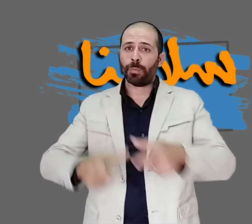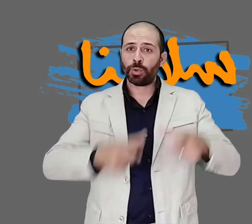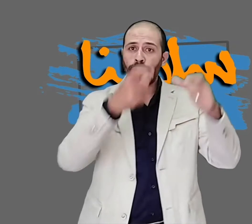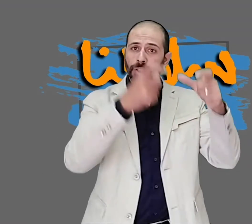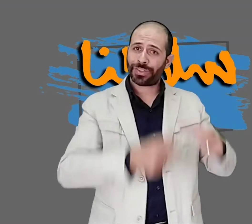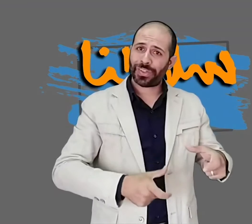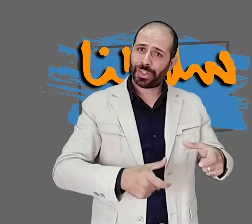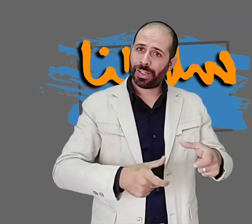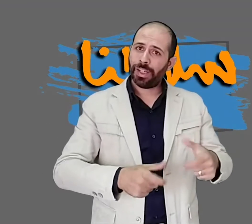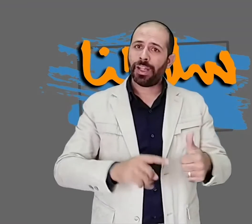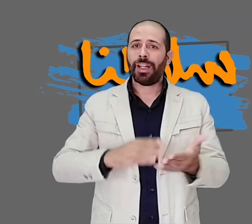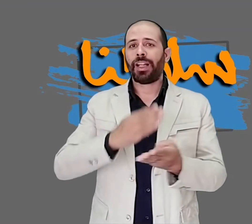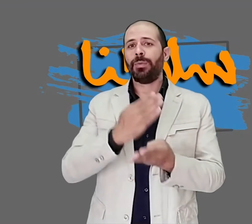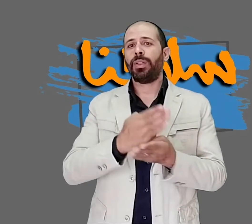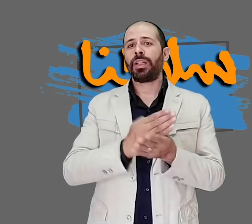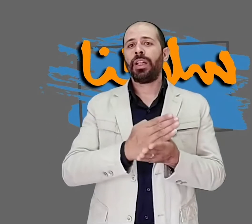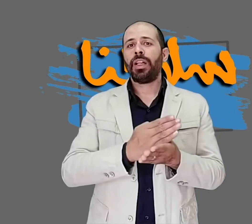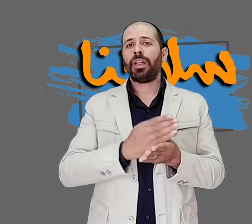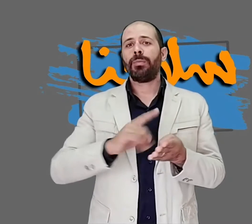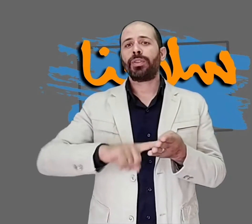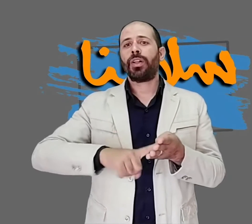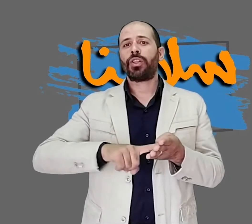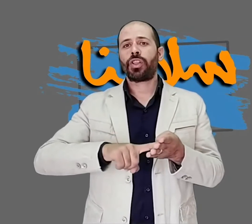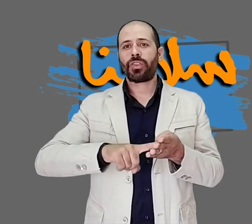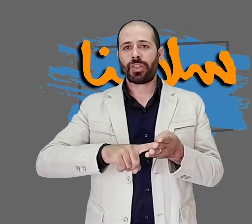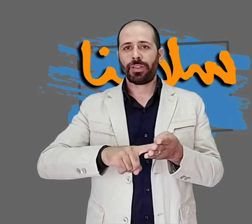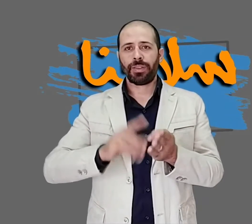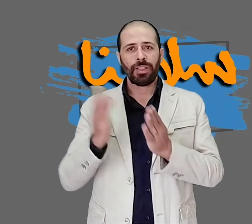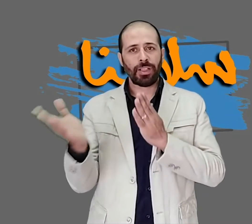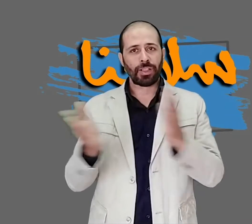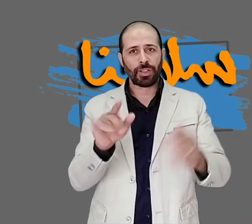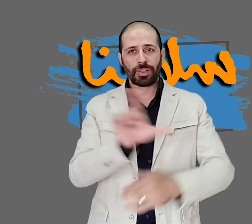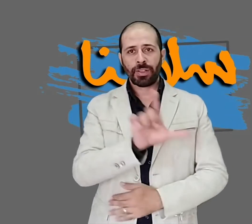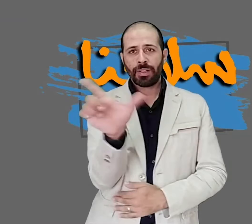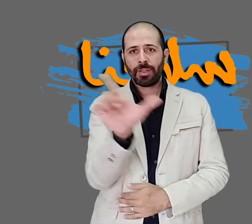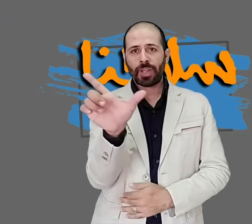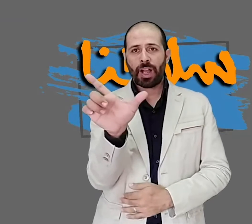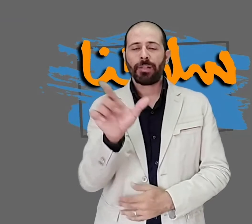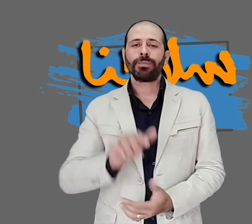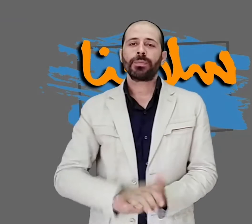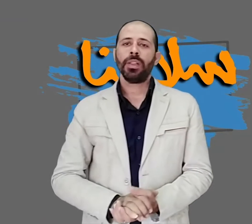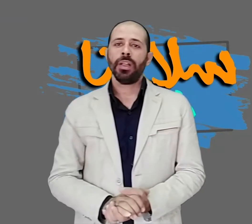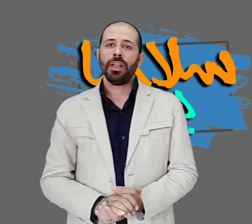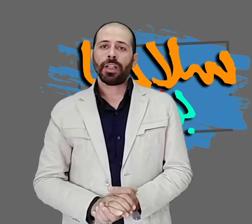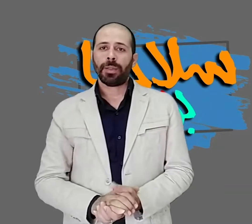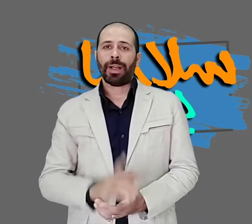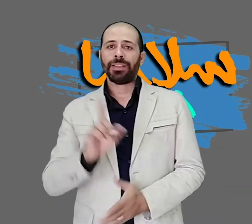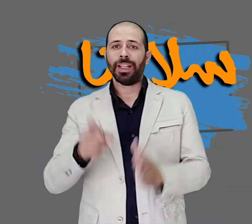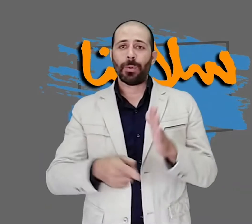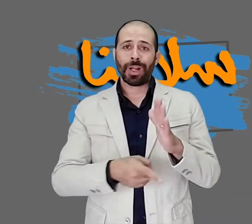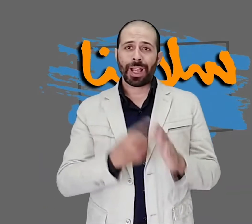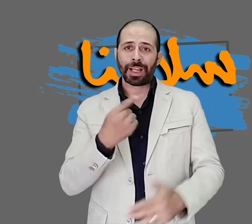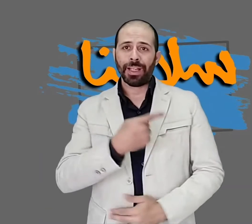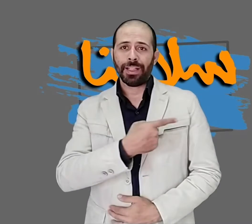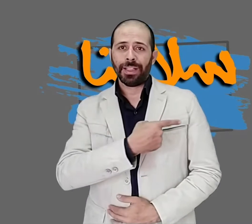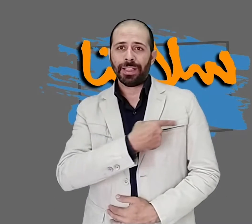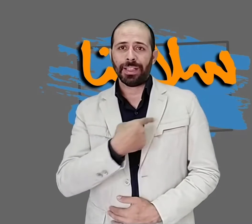المدن الرئيسية لحد يقول لك البطاقة الشخصية، الاثنين صح. طيب عندي أول حاجة